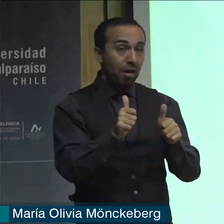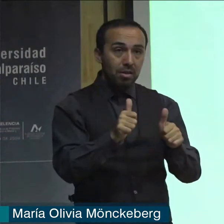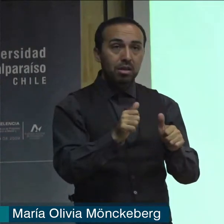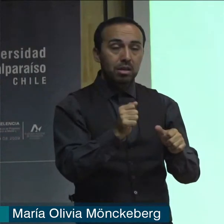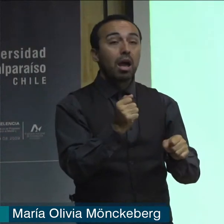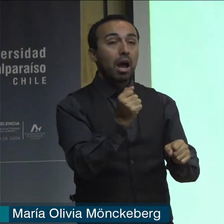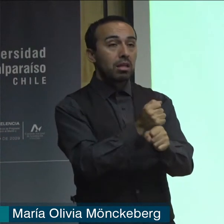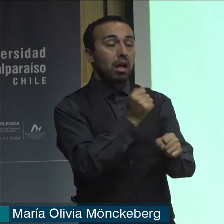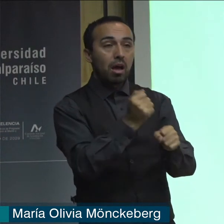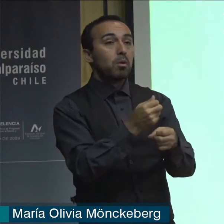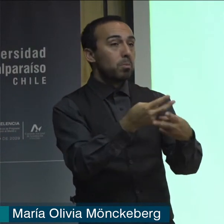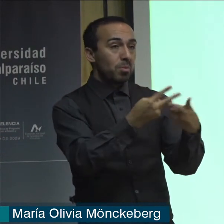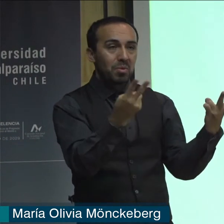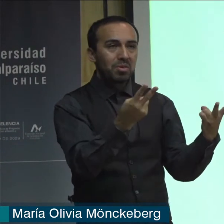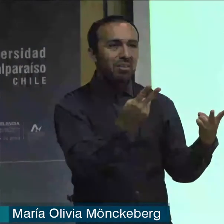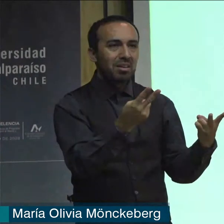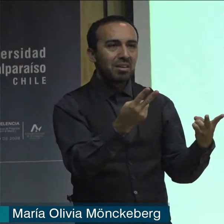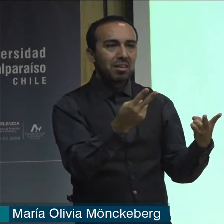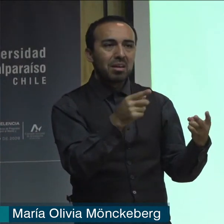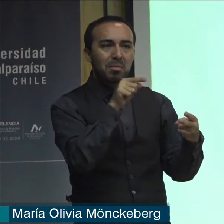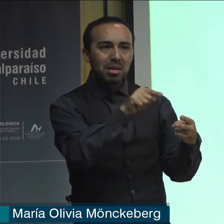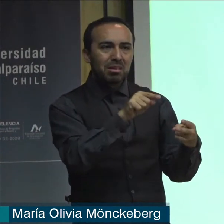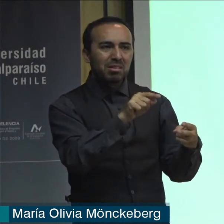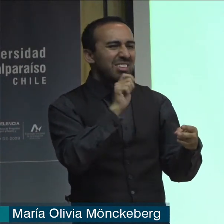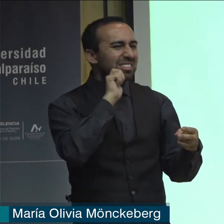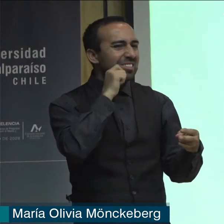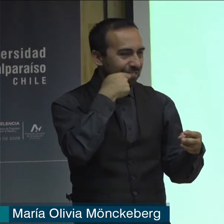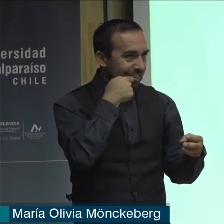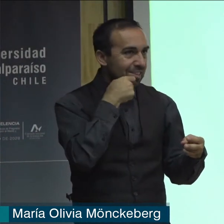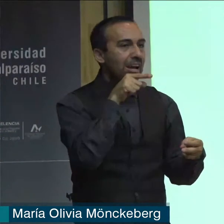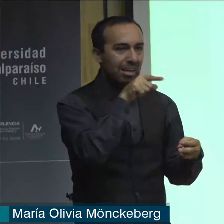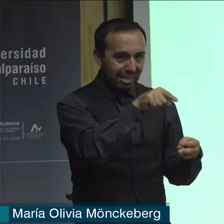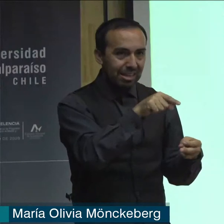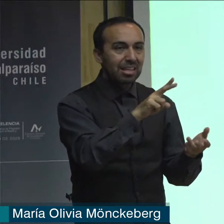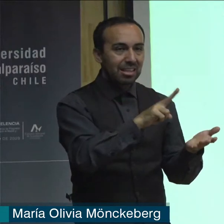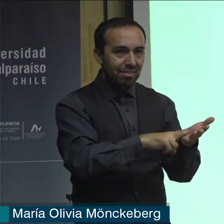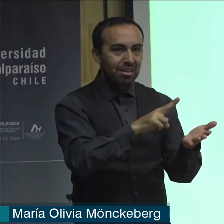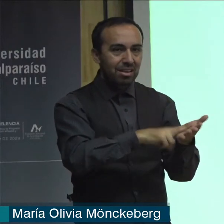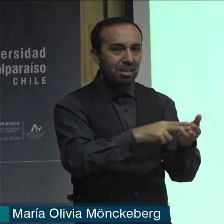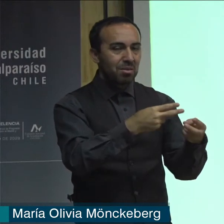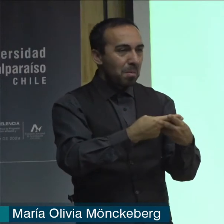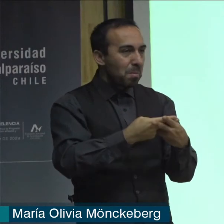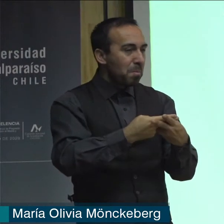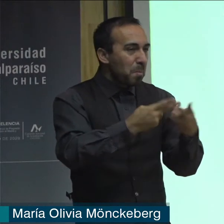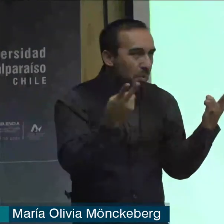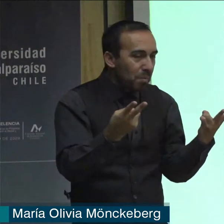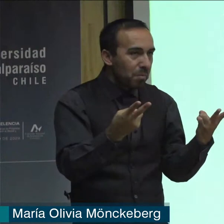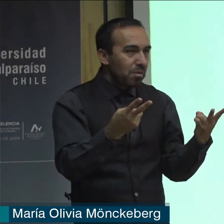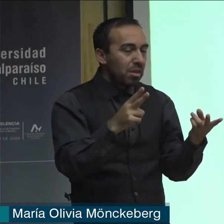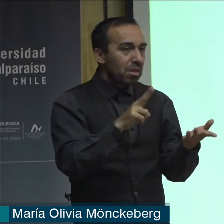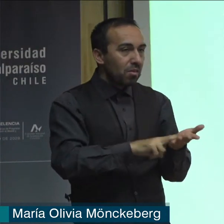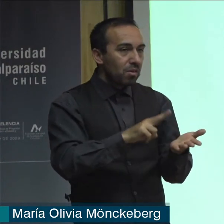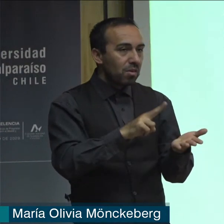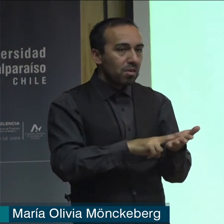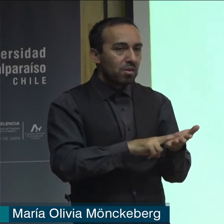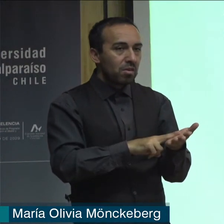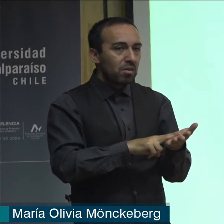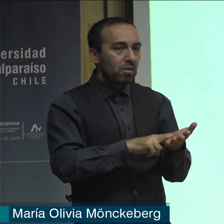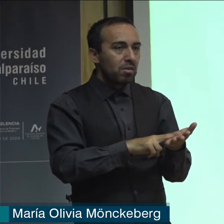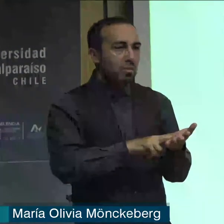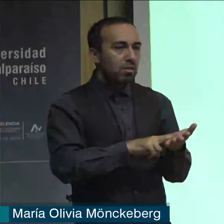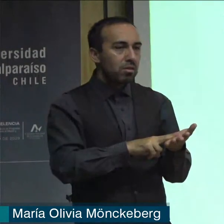públicas Pero eso no significa que sean en sí como lo como se dice en otro